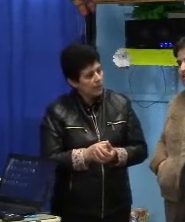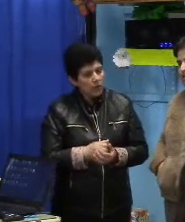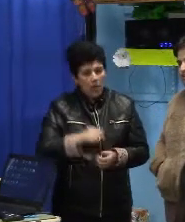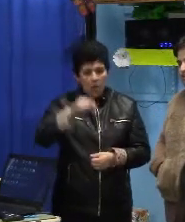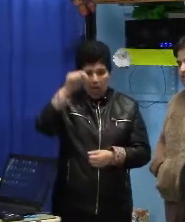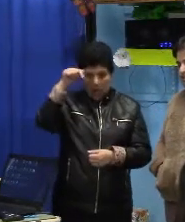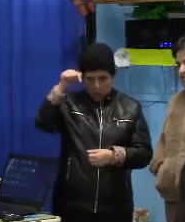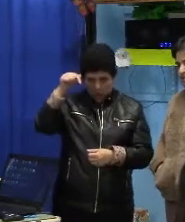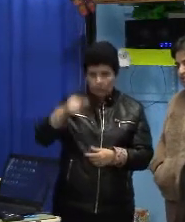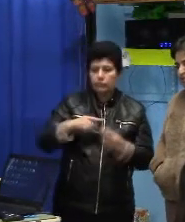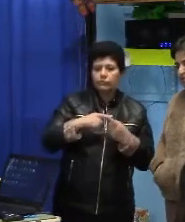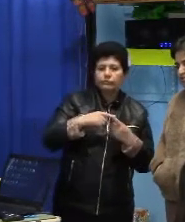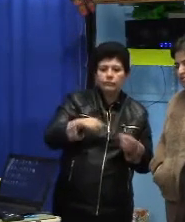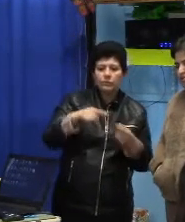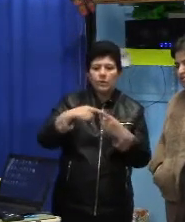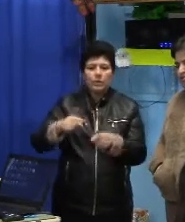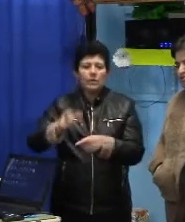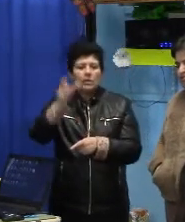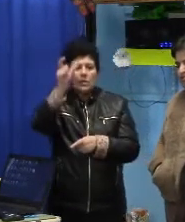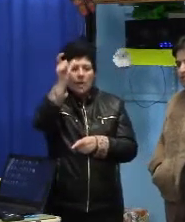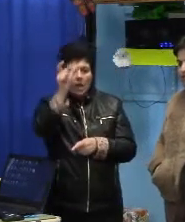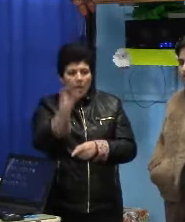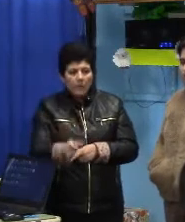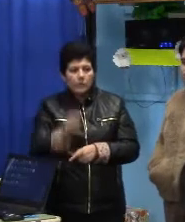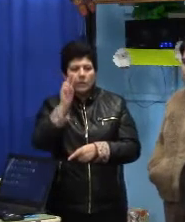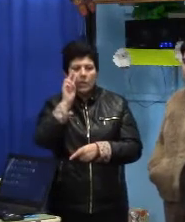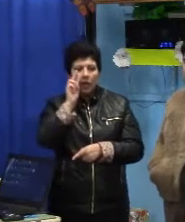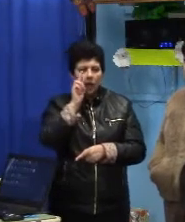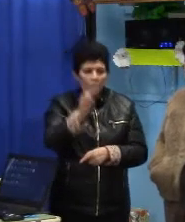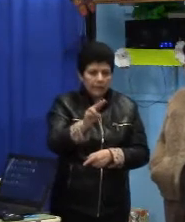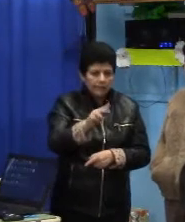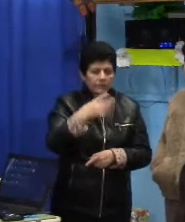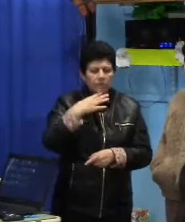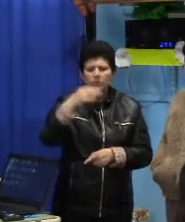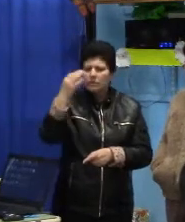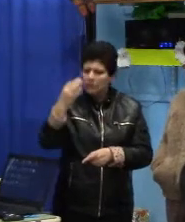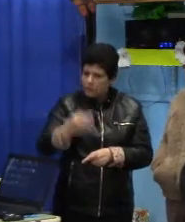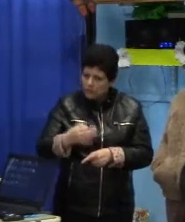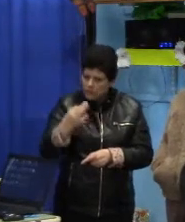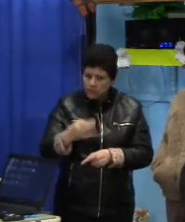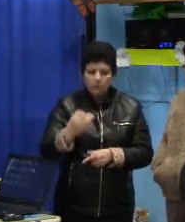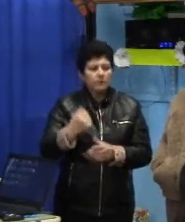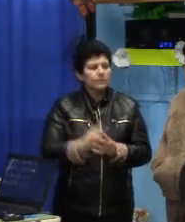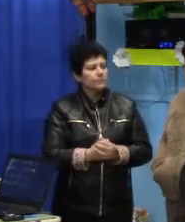una diferencia. Las personas que ven, sinceramente, ¿ustedes